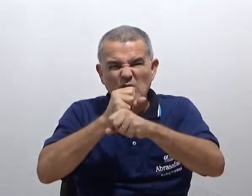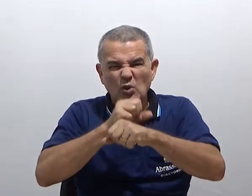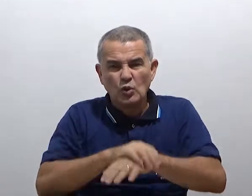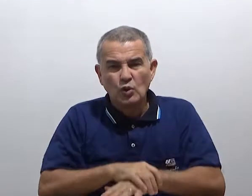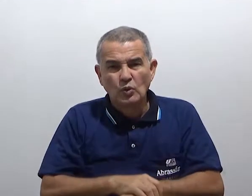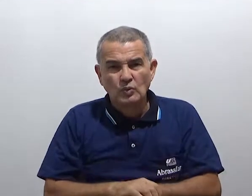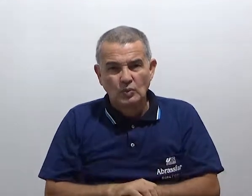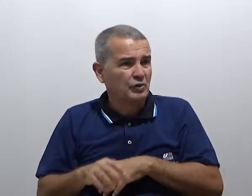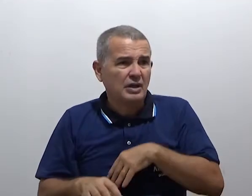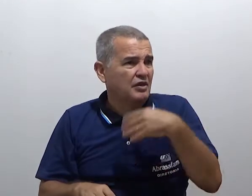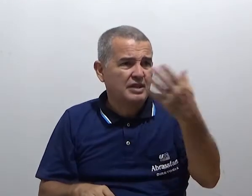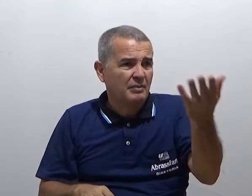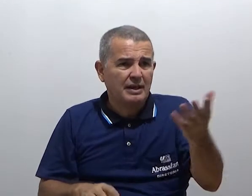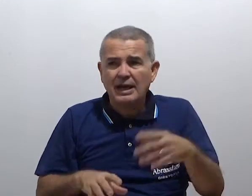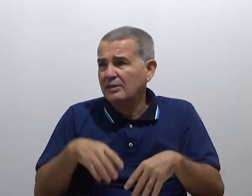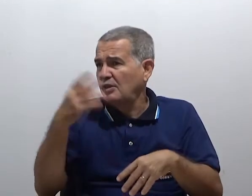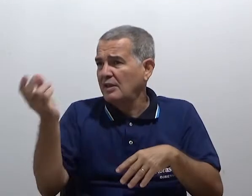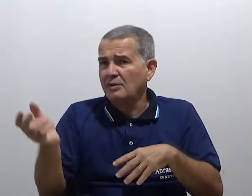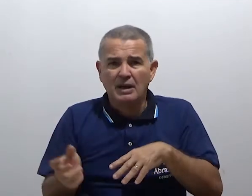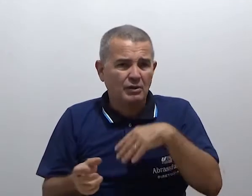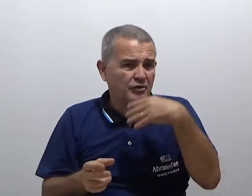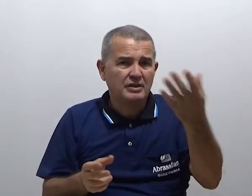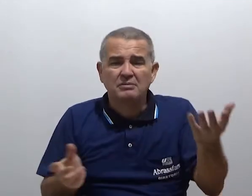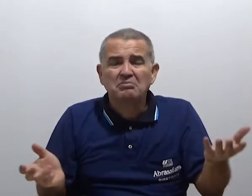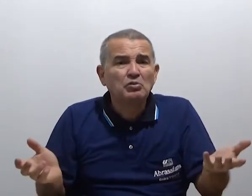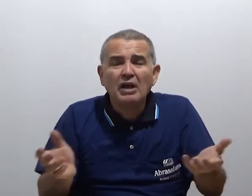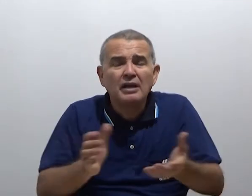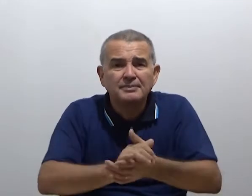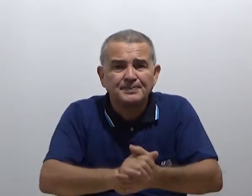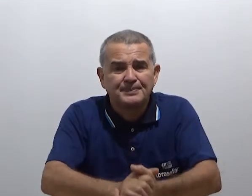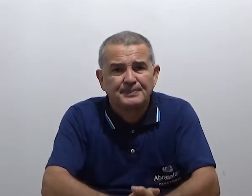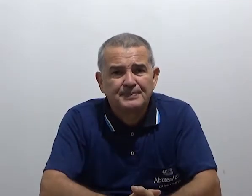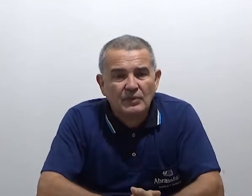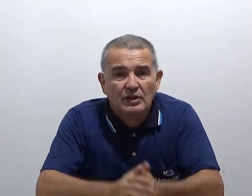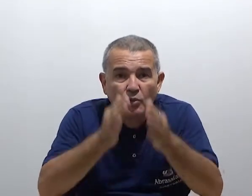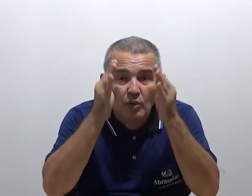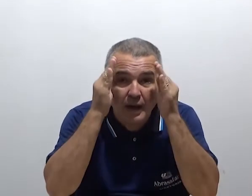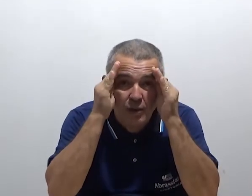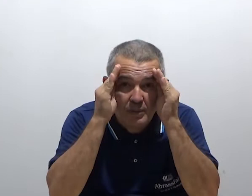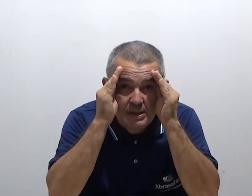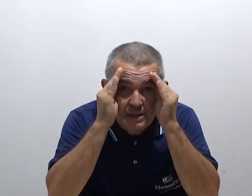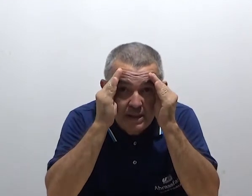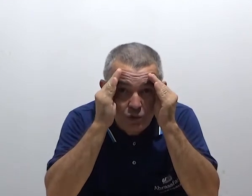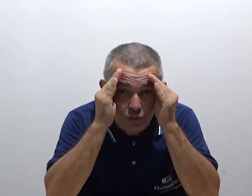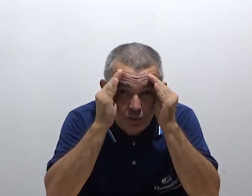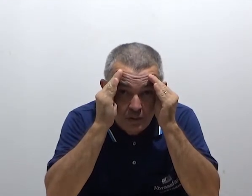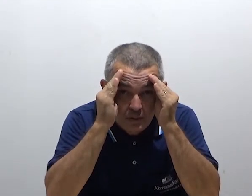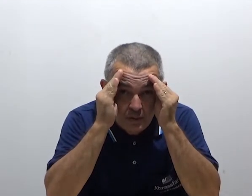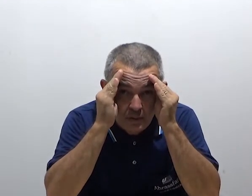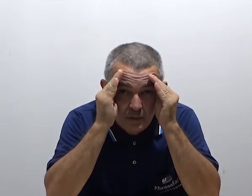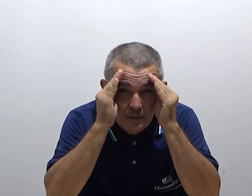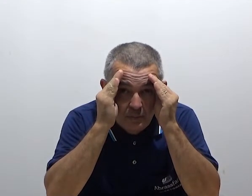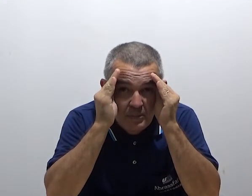vai ser escuro. Não tem verde de abacate, verde de limão, verde... Não tem. Então, é um